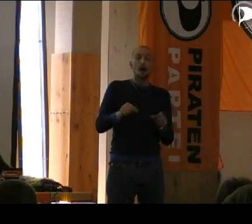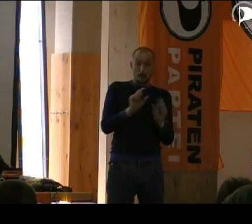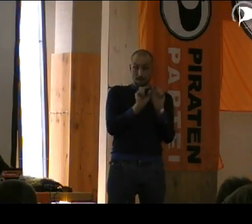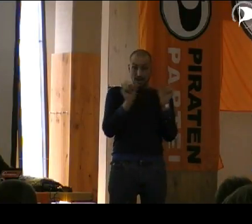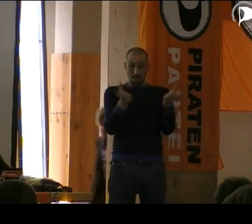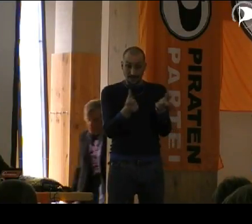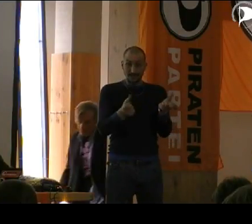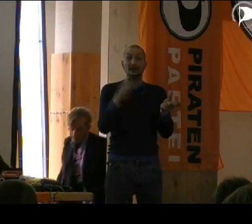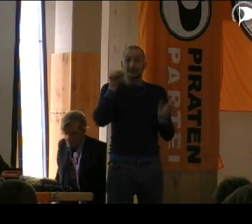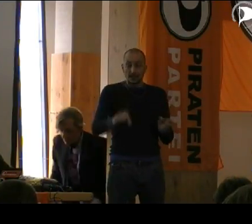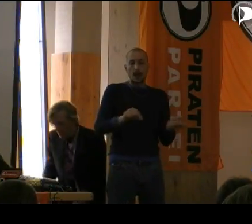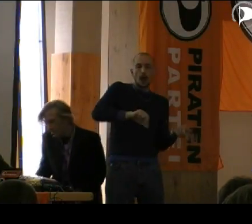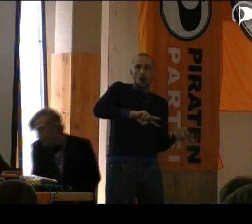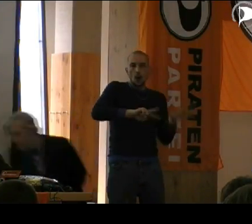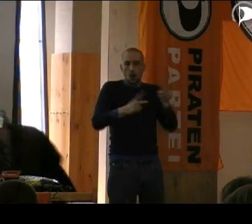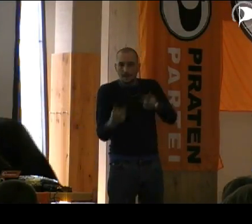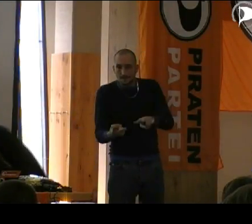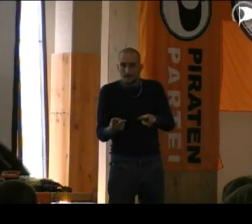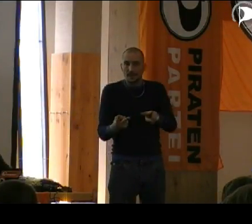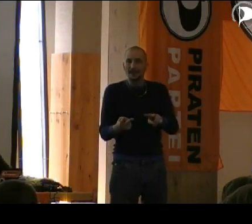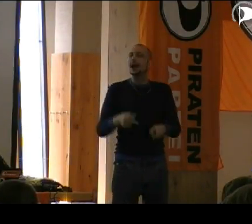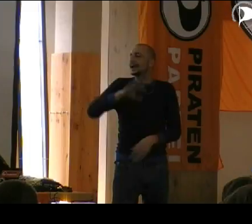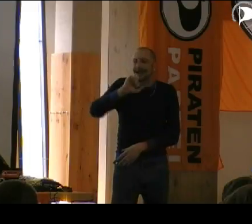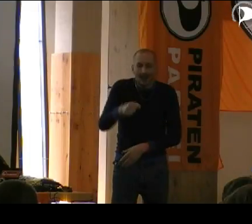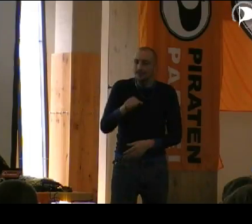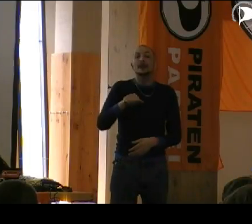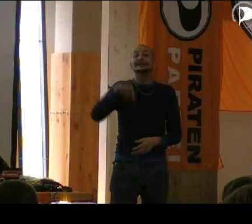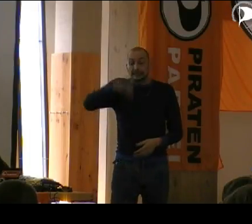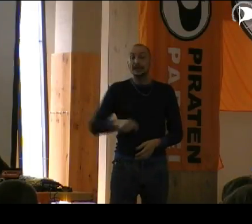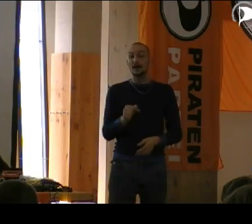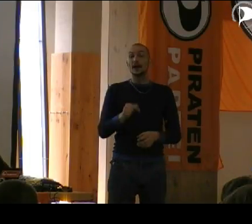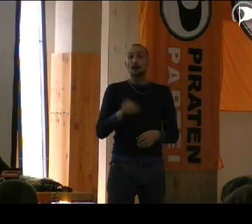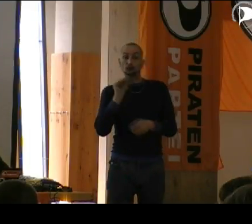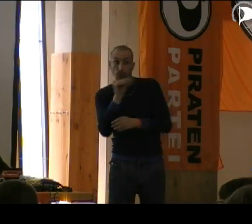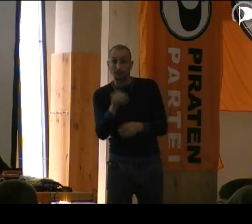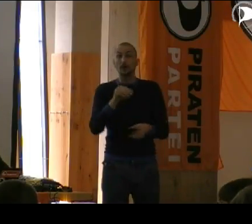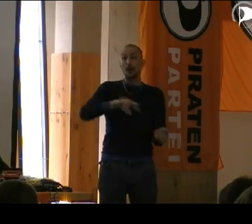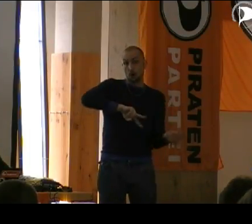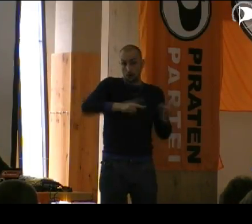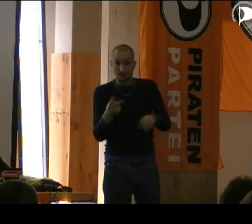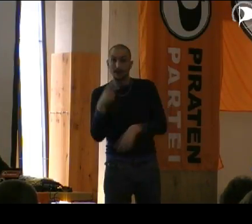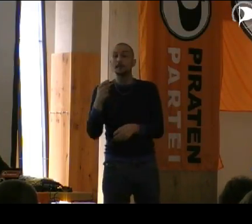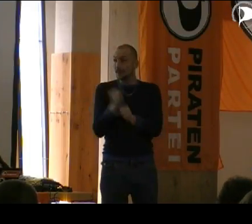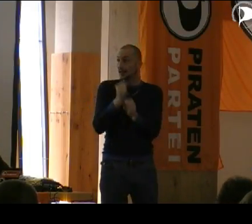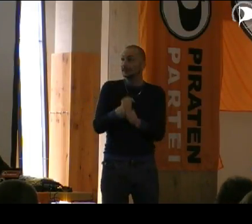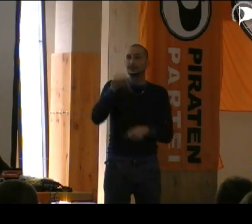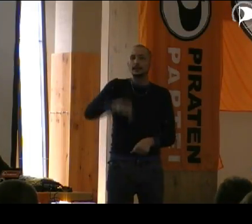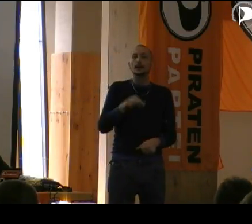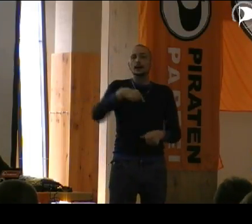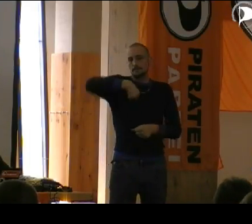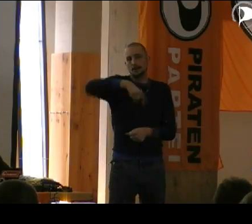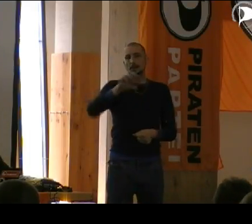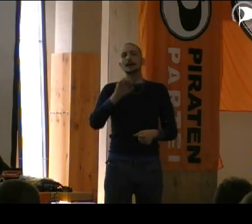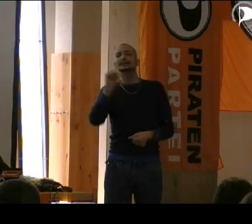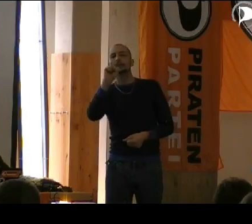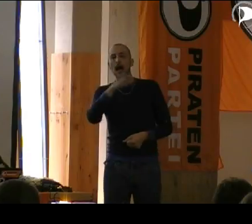wäre ich mich ändern können sondern ins erklären wir werden jetzt haben 25 saarland ein zu wir